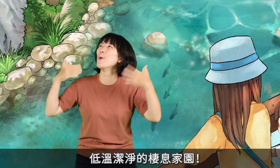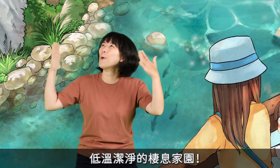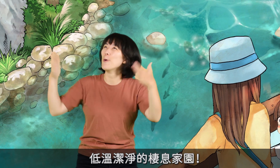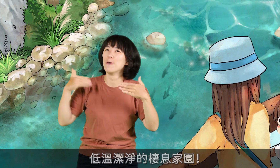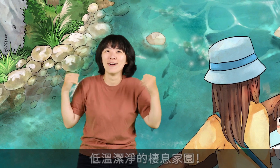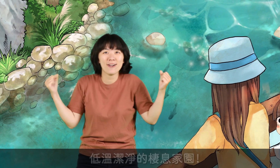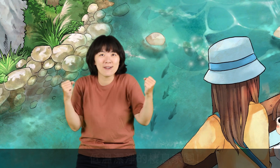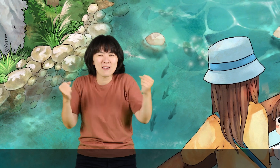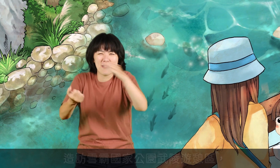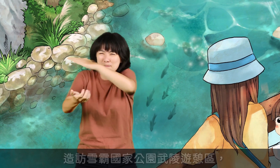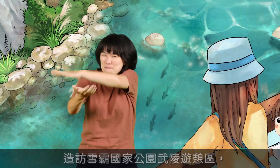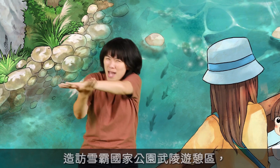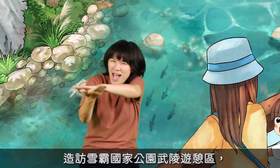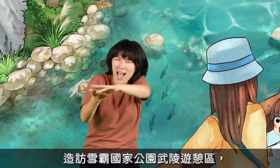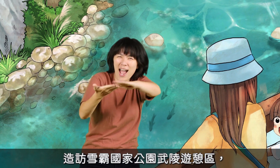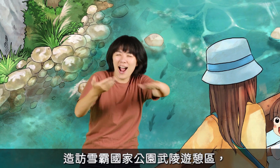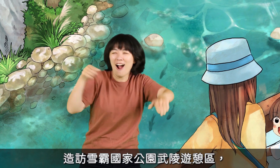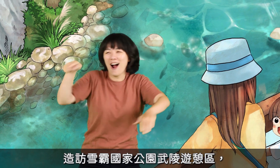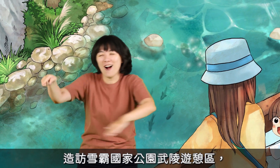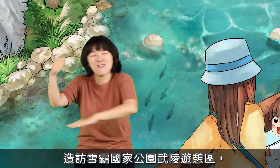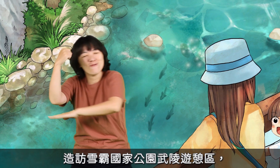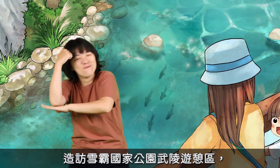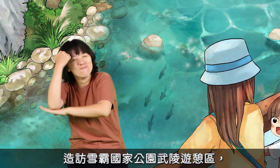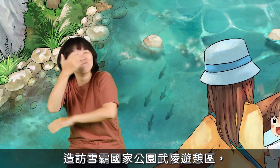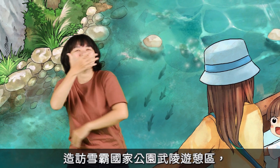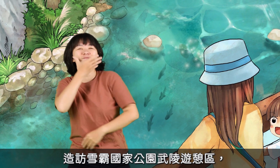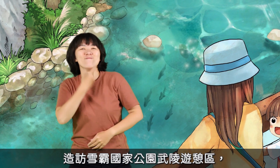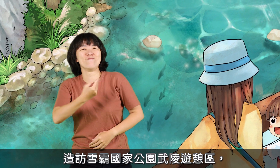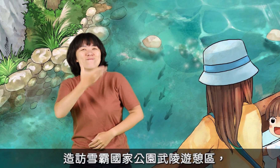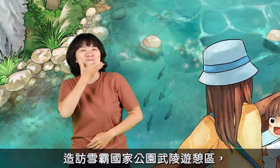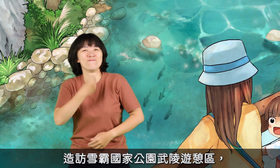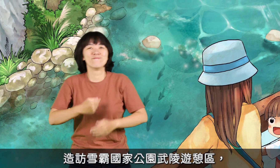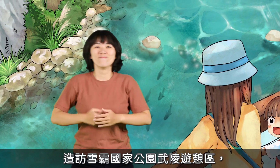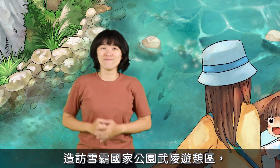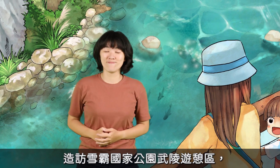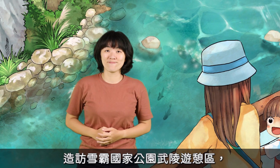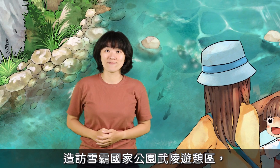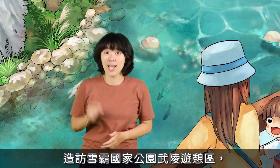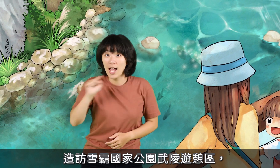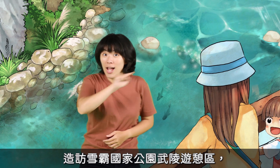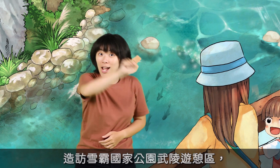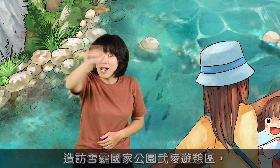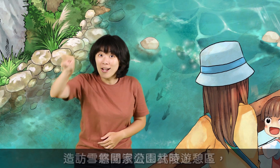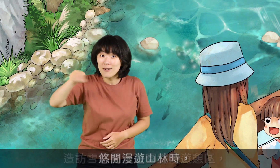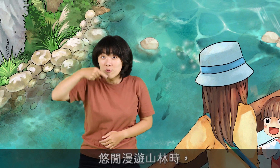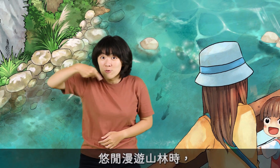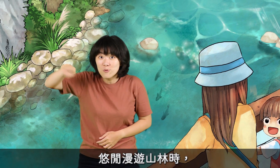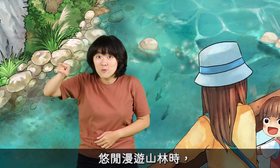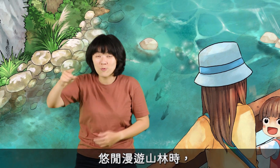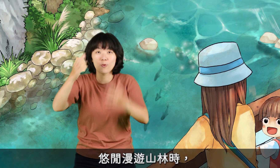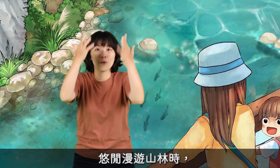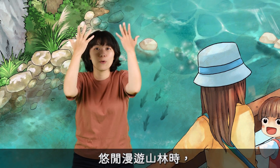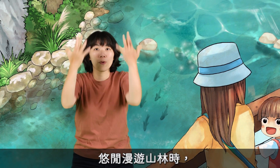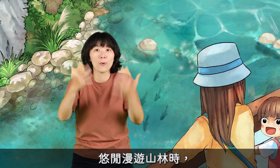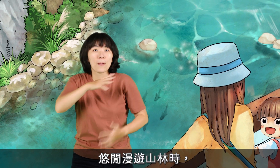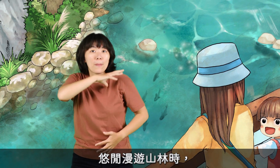园，造访雪霸国家公园、武陵游憩区，悠闲漫游山林